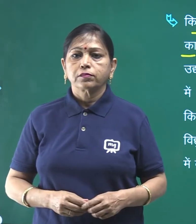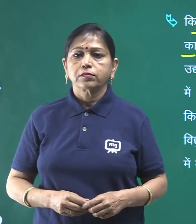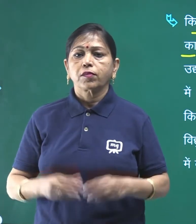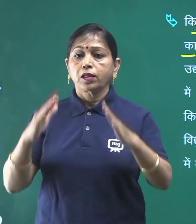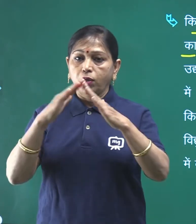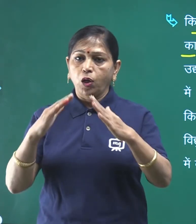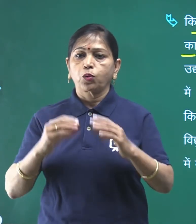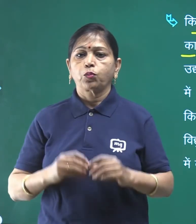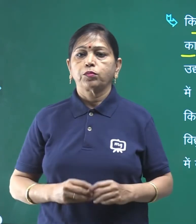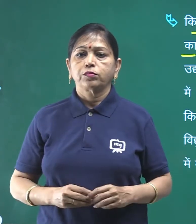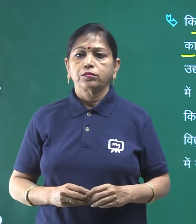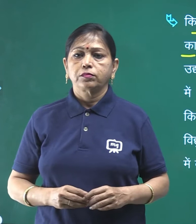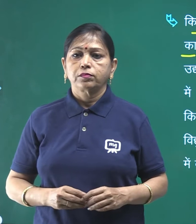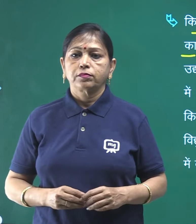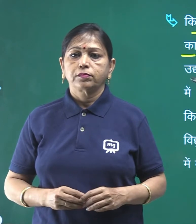घरों,